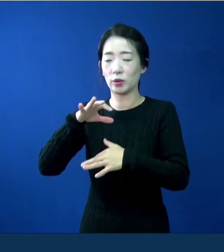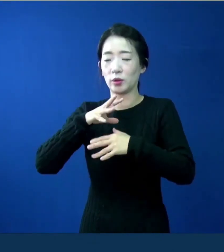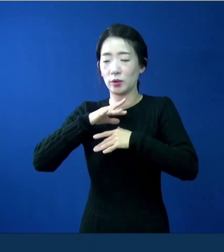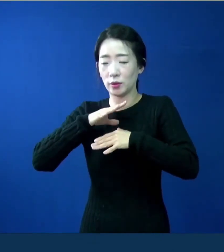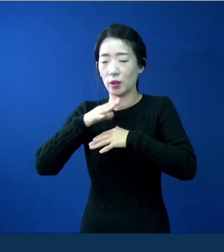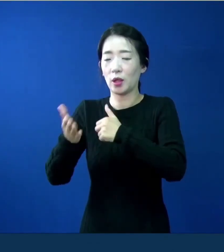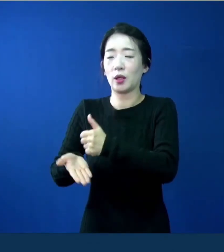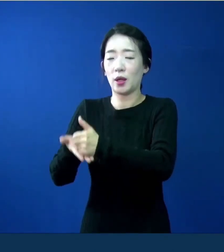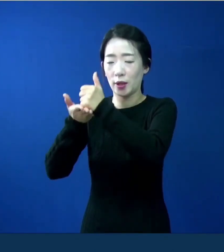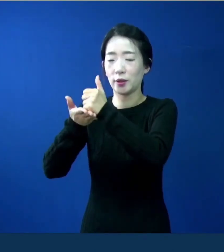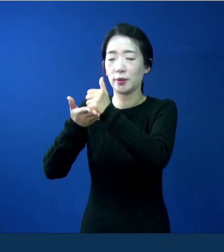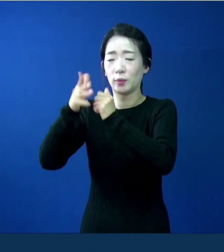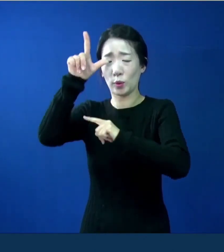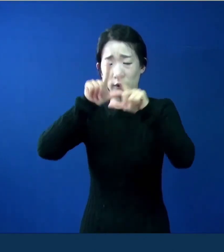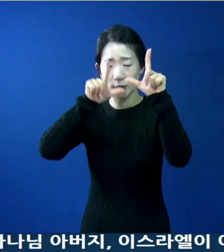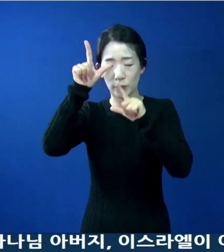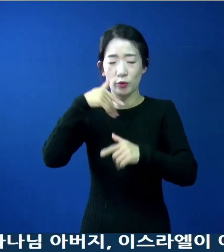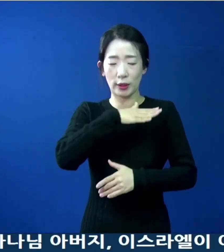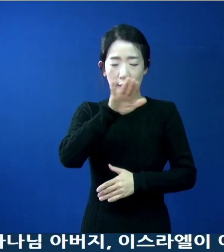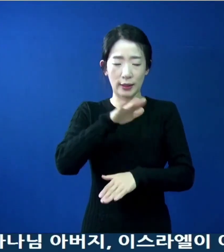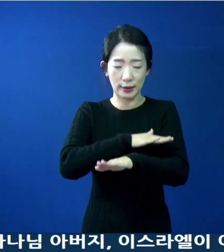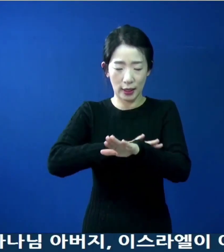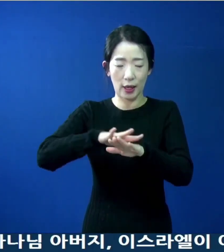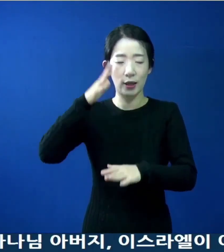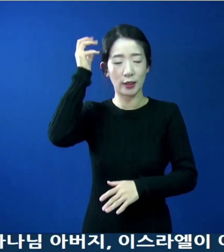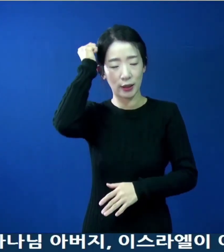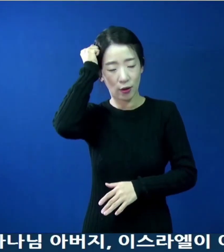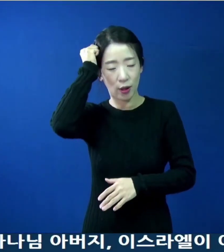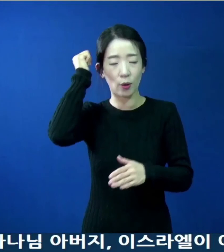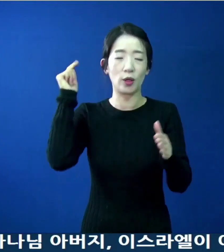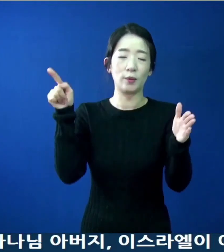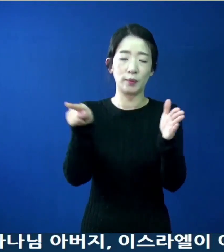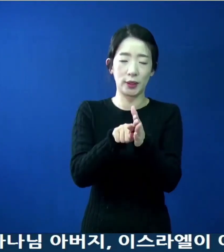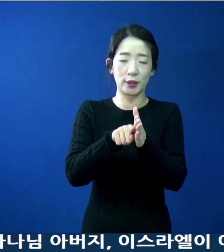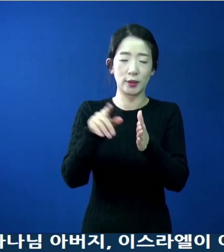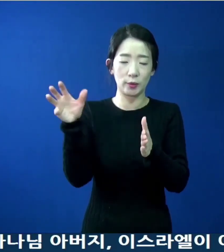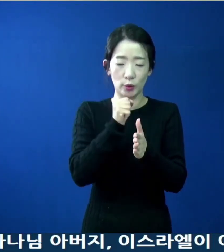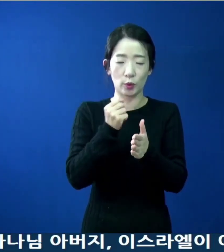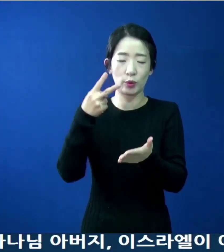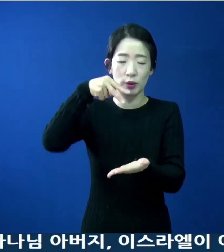하시고, 우리가 이 시대에도 믿음으로 쓰는 복된 주의 백성들 될